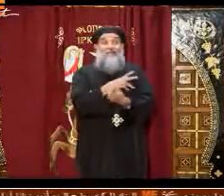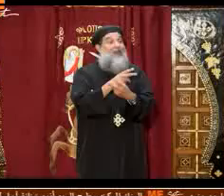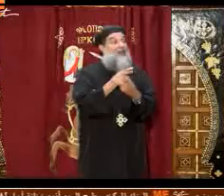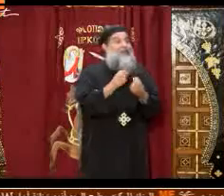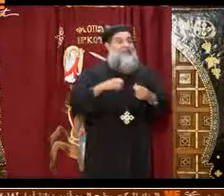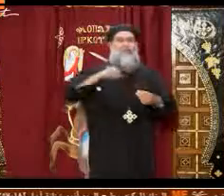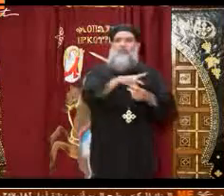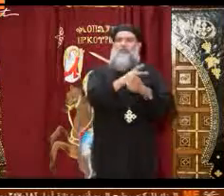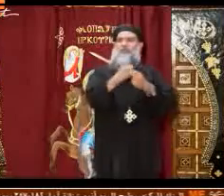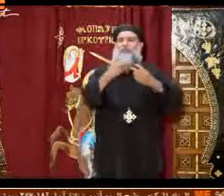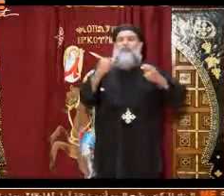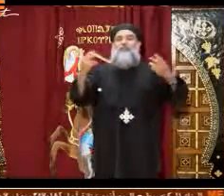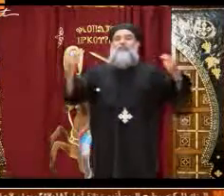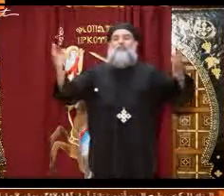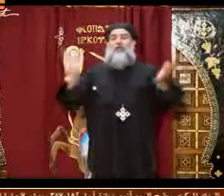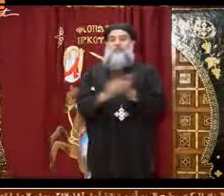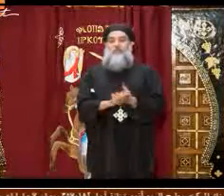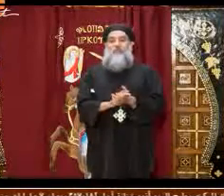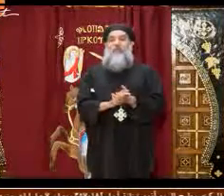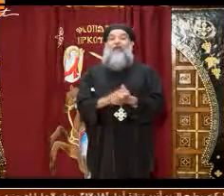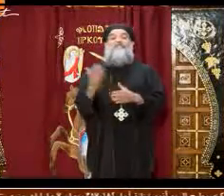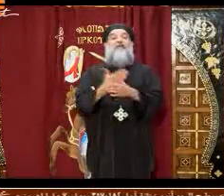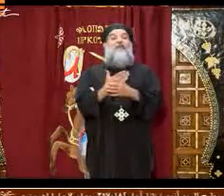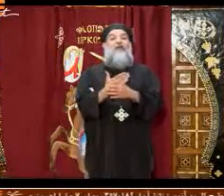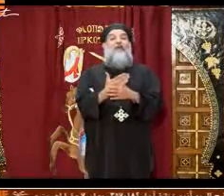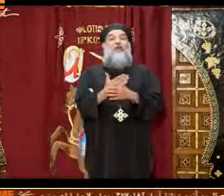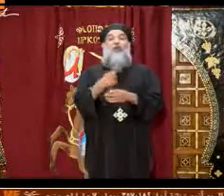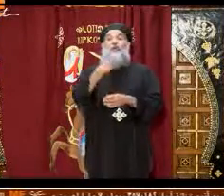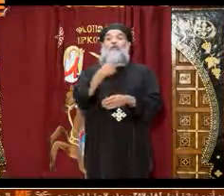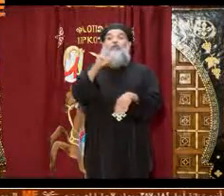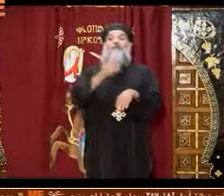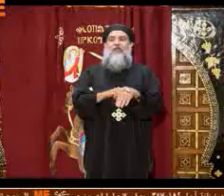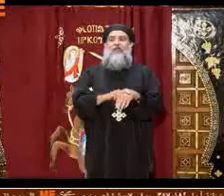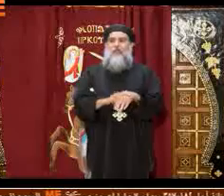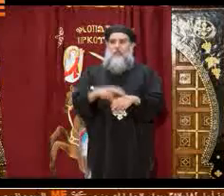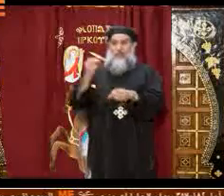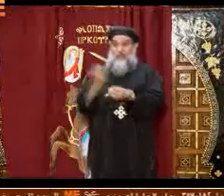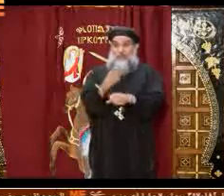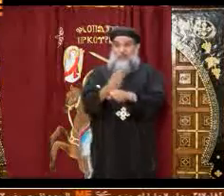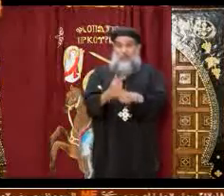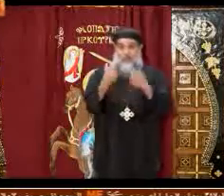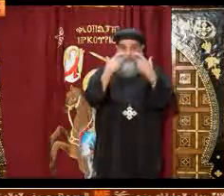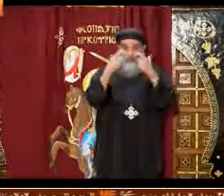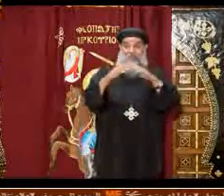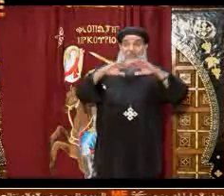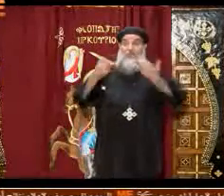خاطئة، يعني الخطية وحشة كتير قوي، علشان كده بنقول تاني الخطية شفناها في